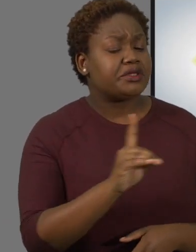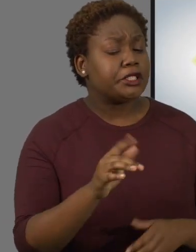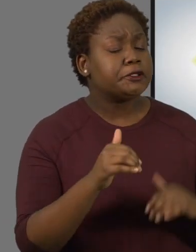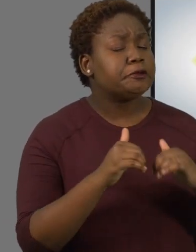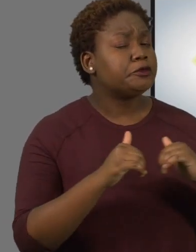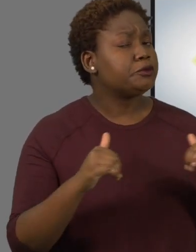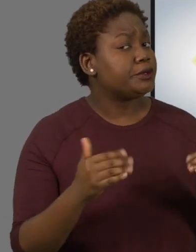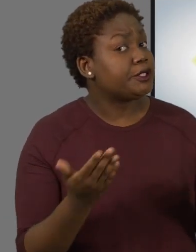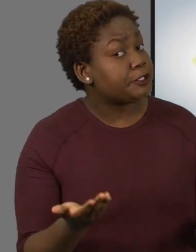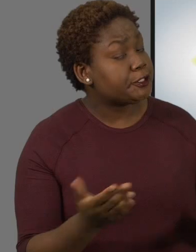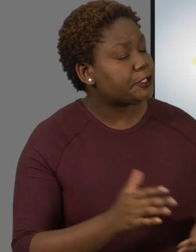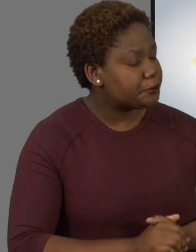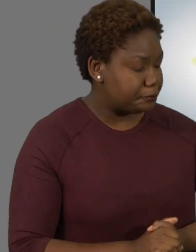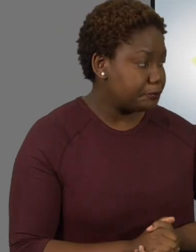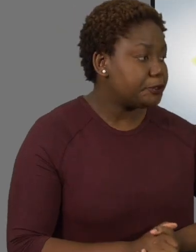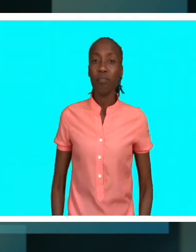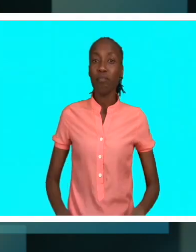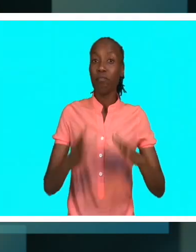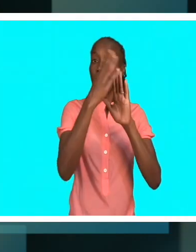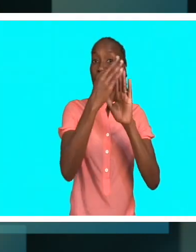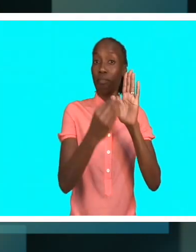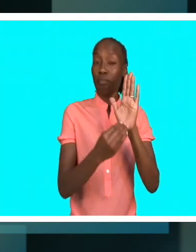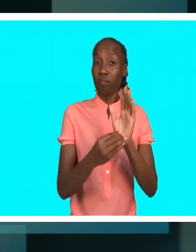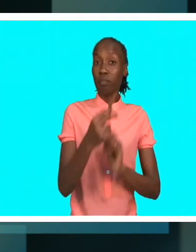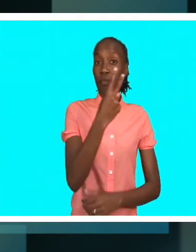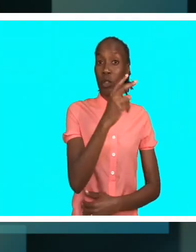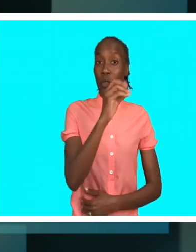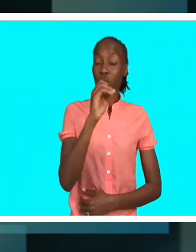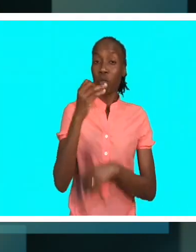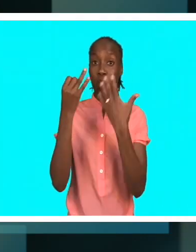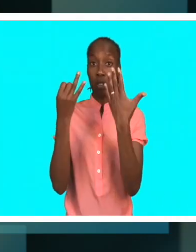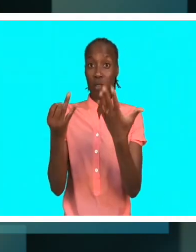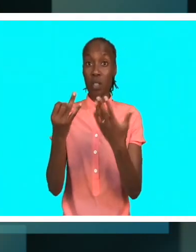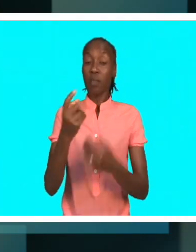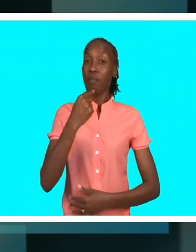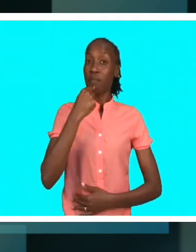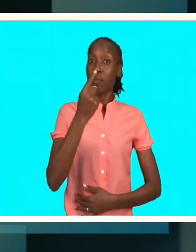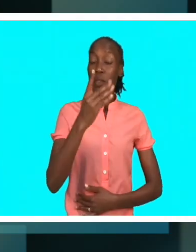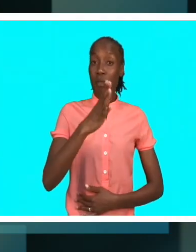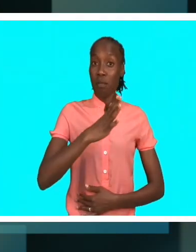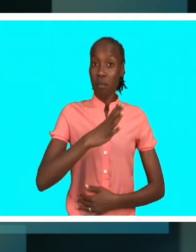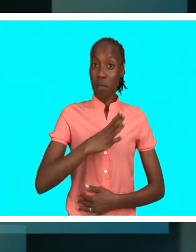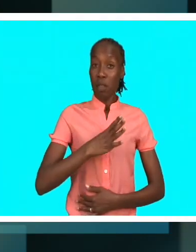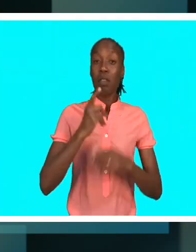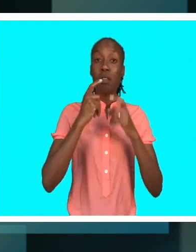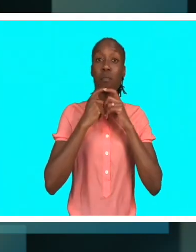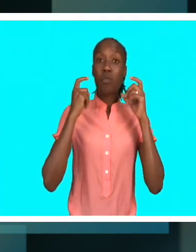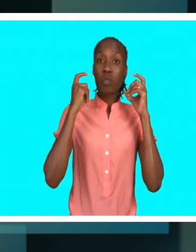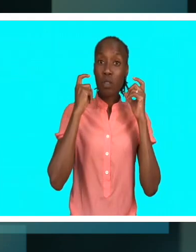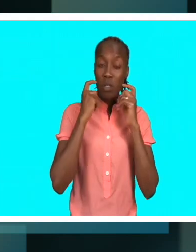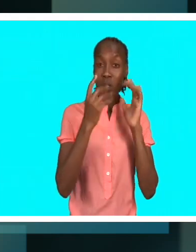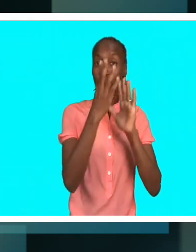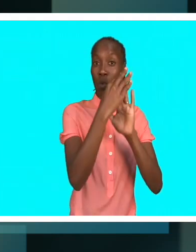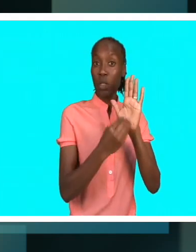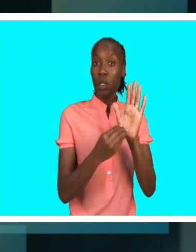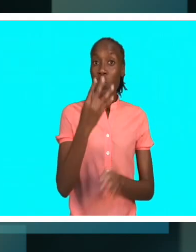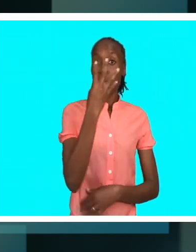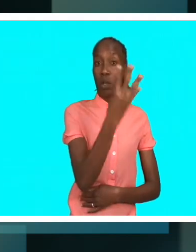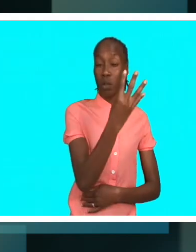sentimento de mães especiais. Dados do censo de 2007 revelam que existe em Moçambique